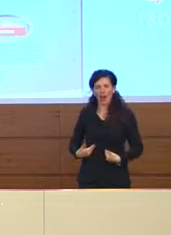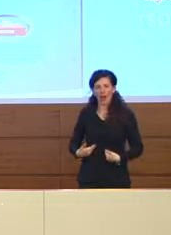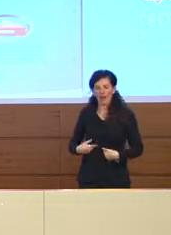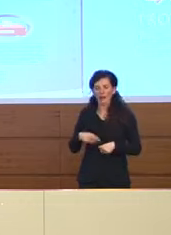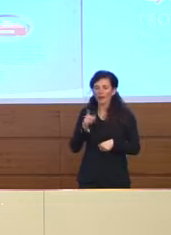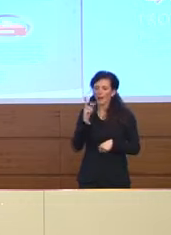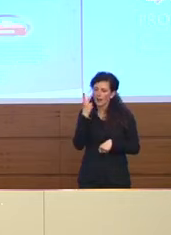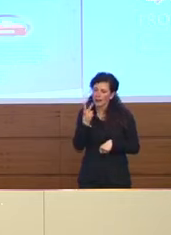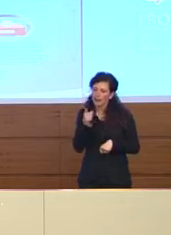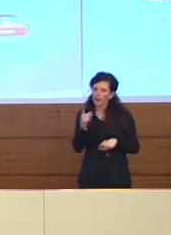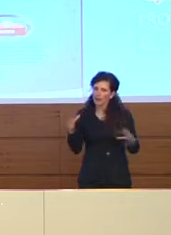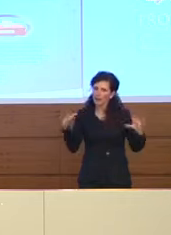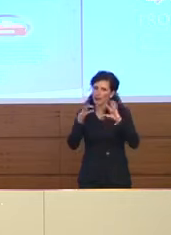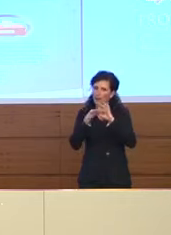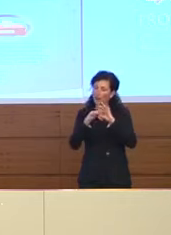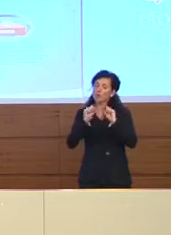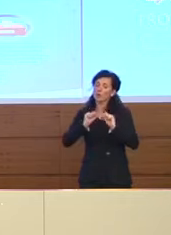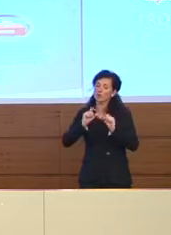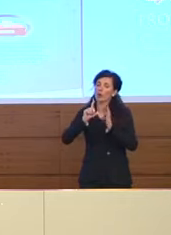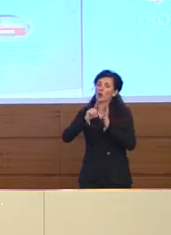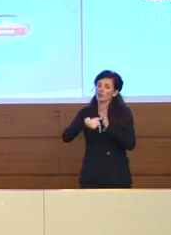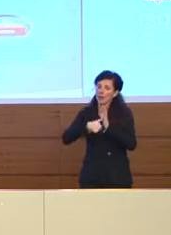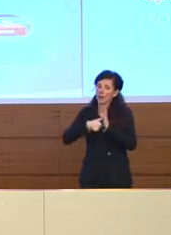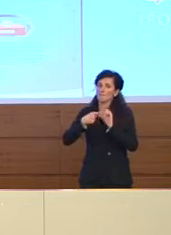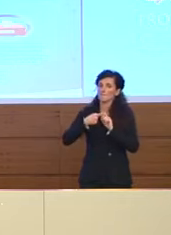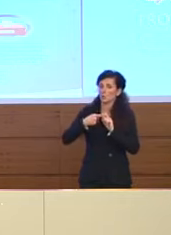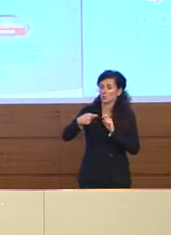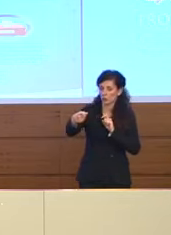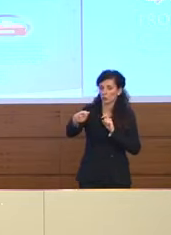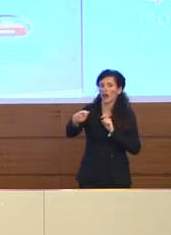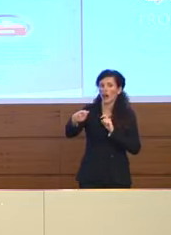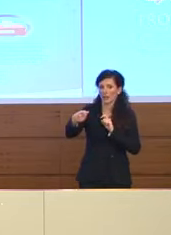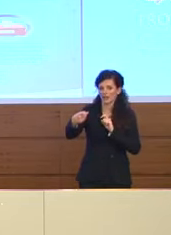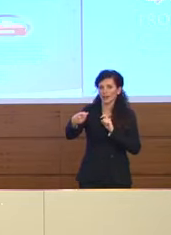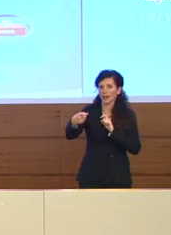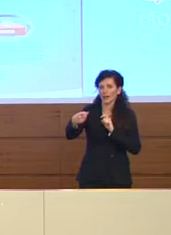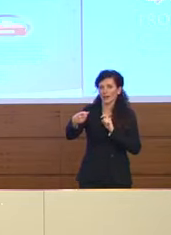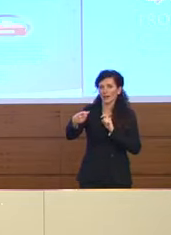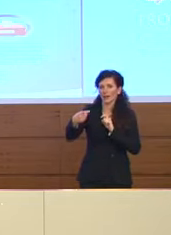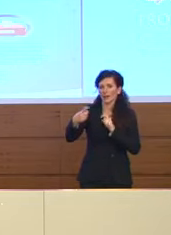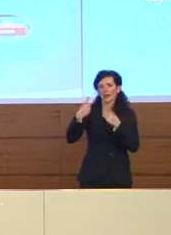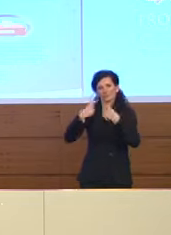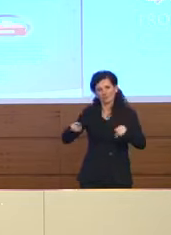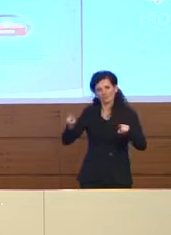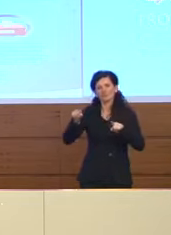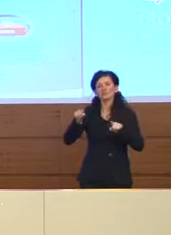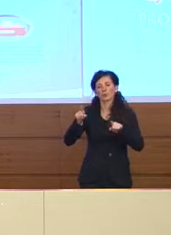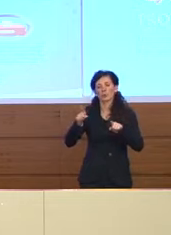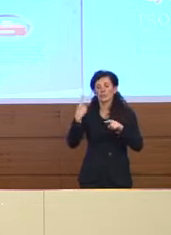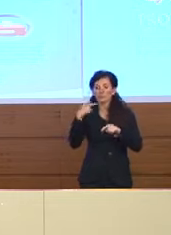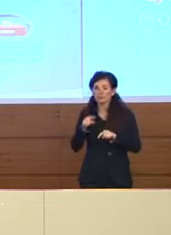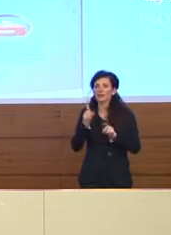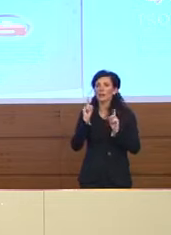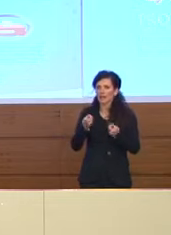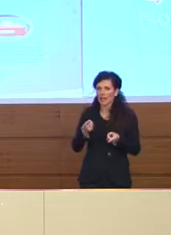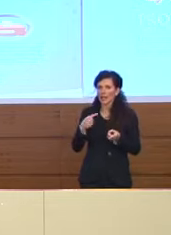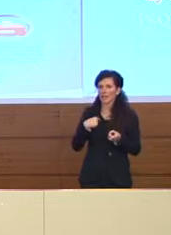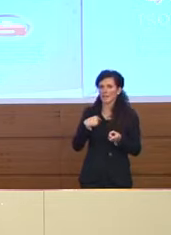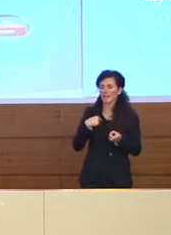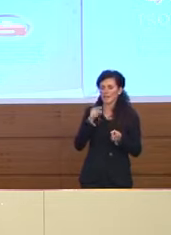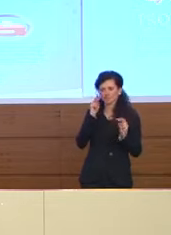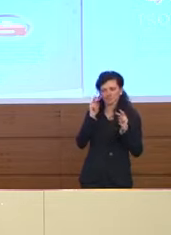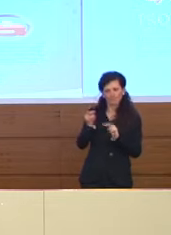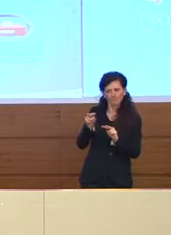più transitorie quindi evidentemente tutto questo implicherà considerare strategie